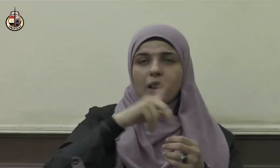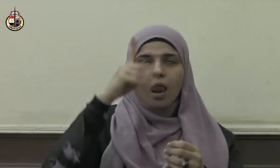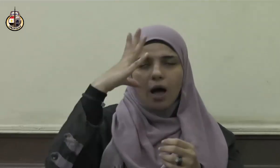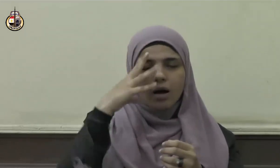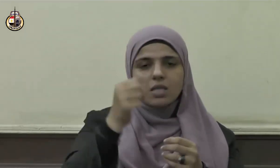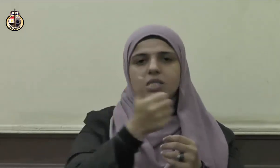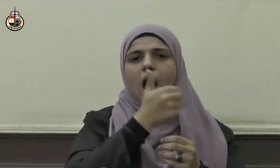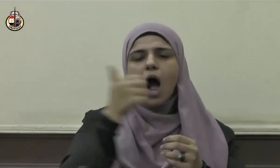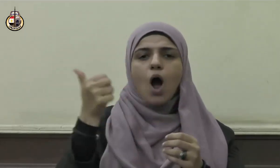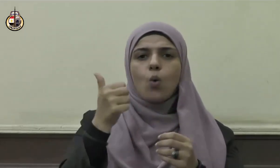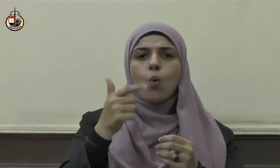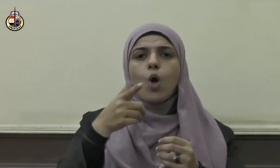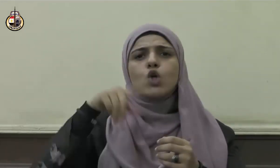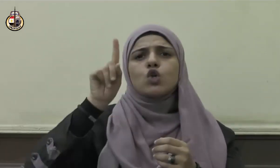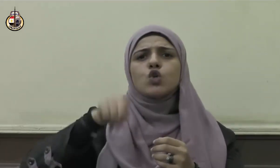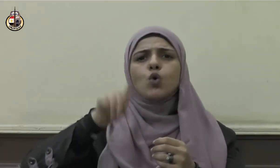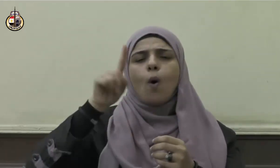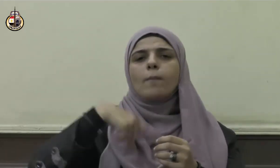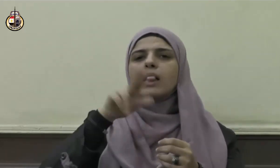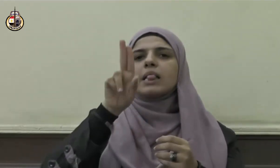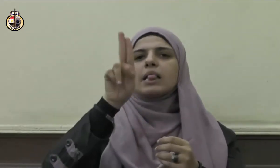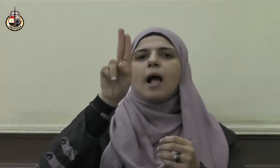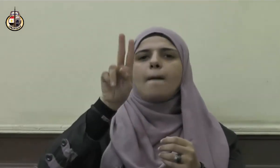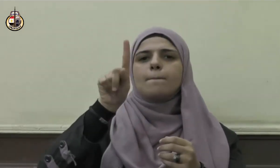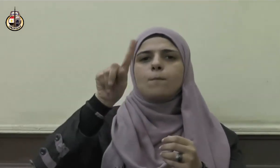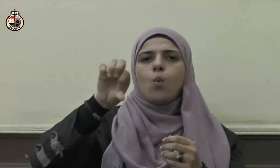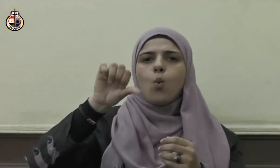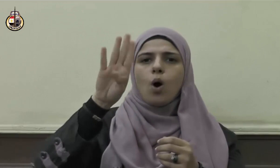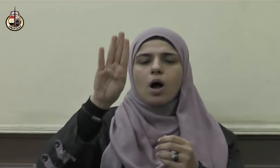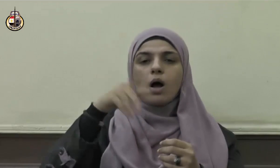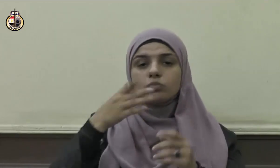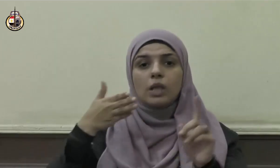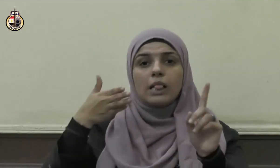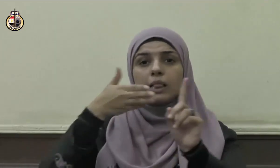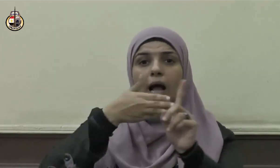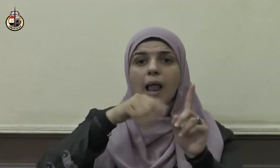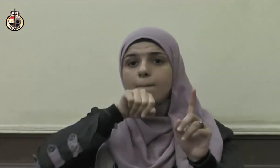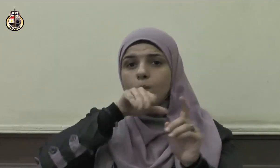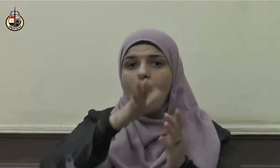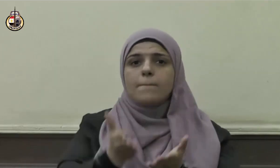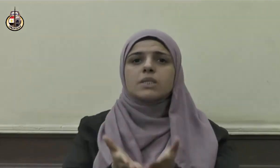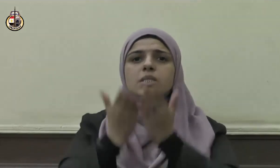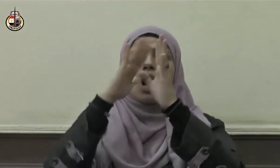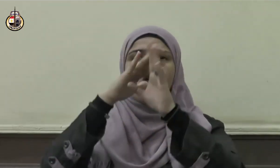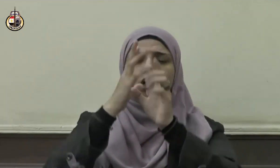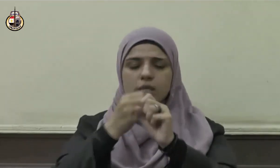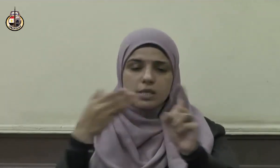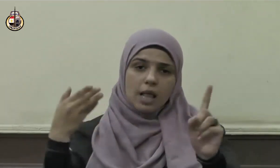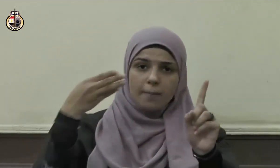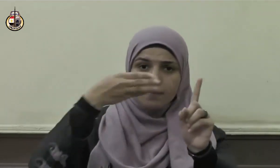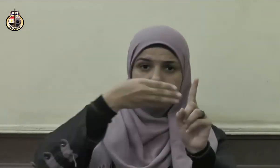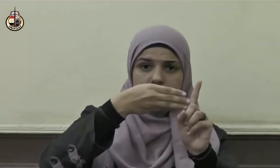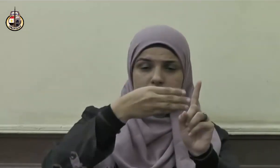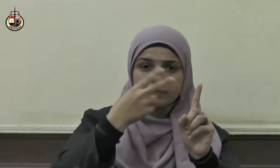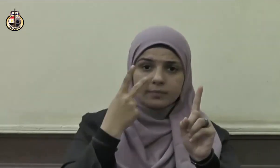الله عنه يوم تبوك، حيث دخل على النبي صلى الله عليه وسلم